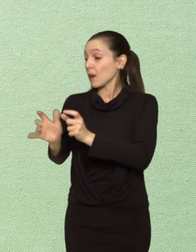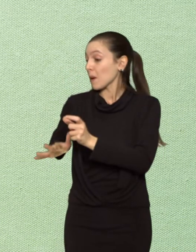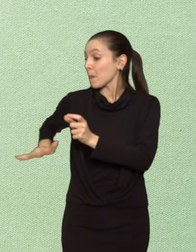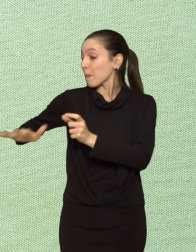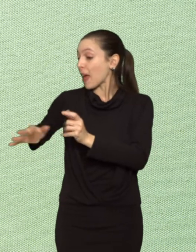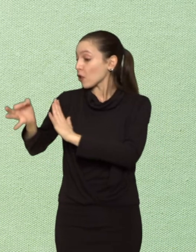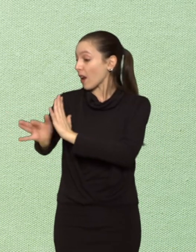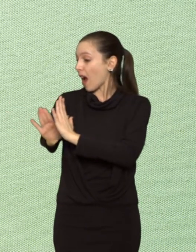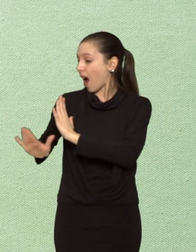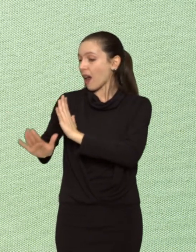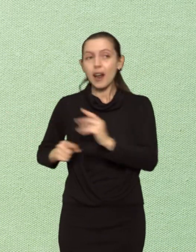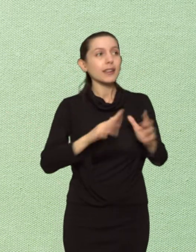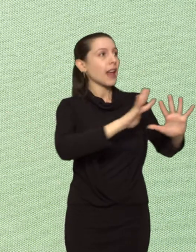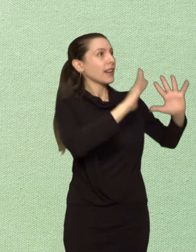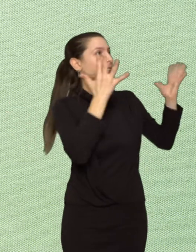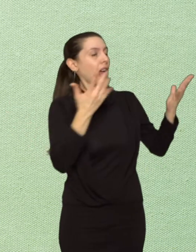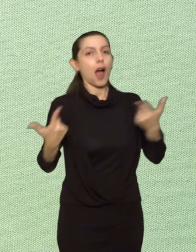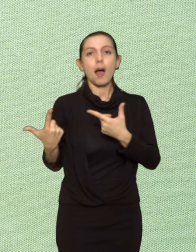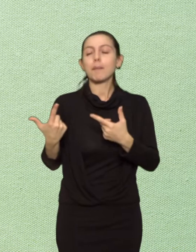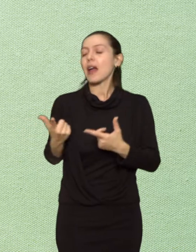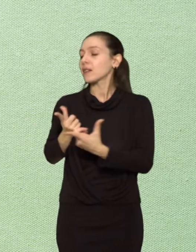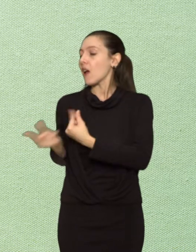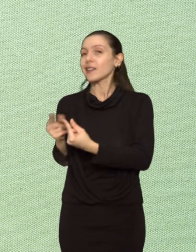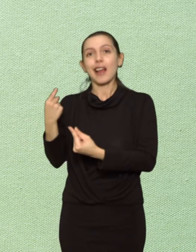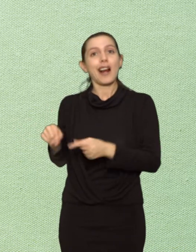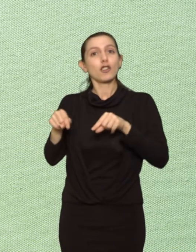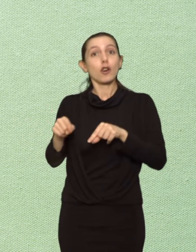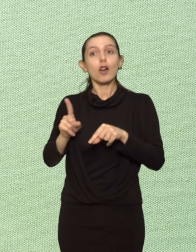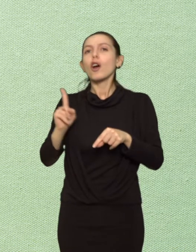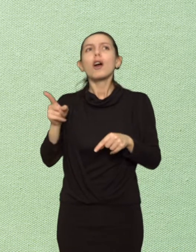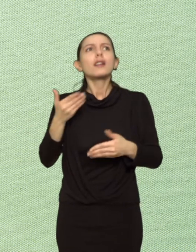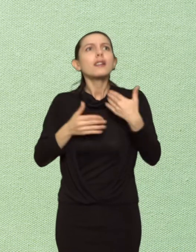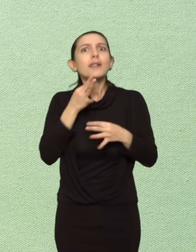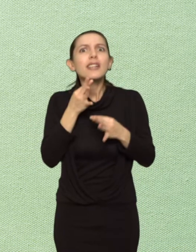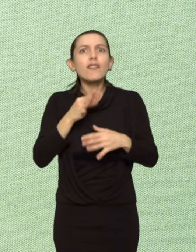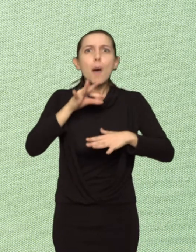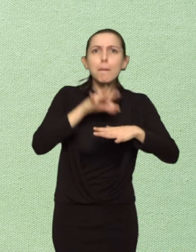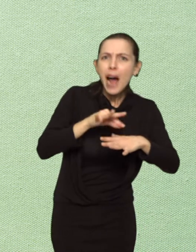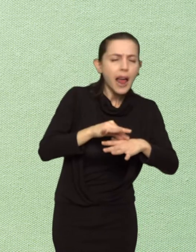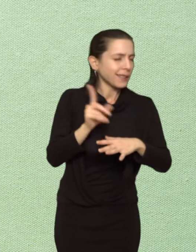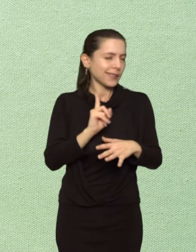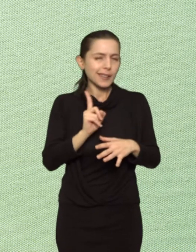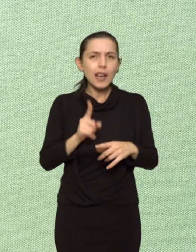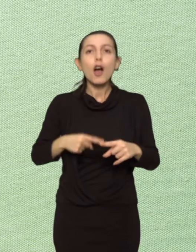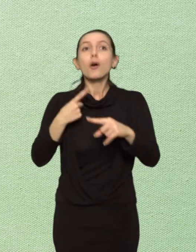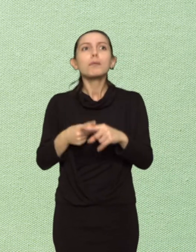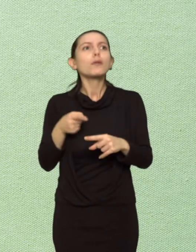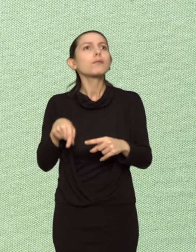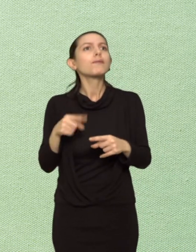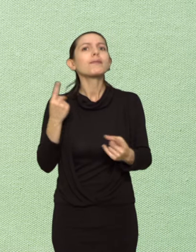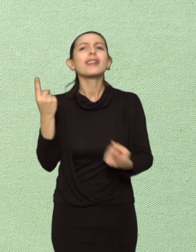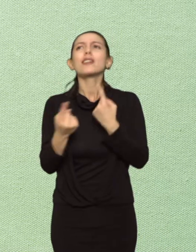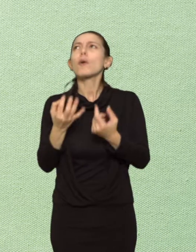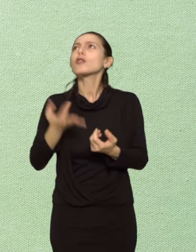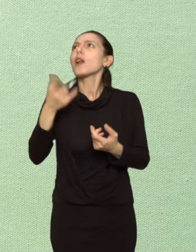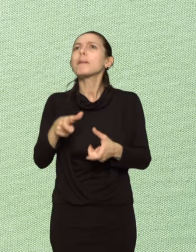le loro caratteristiche e l'ambiente. Non è la malattia, non è una condizione che è, come